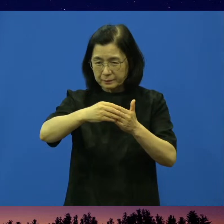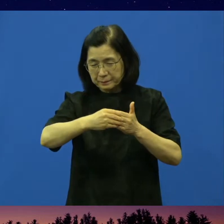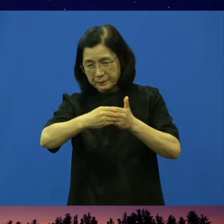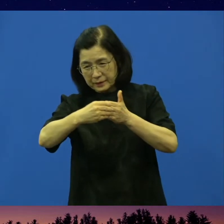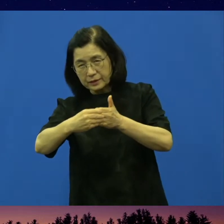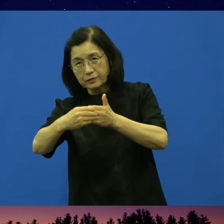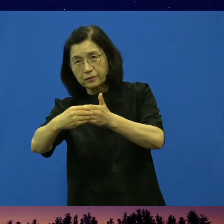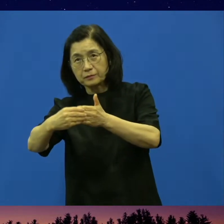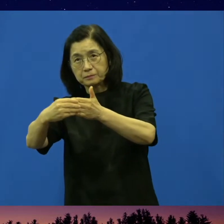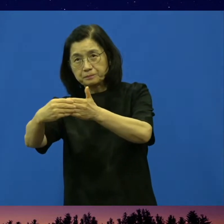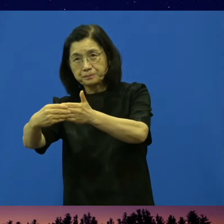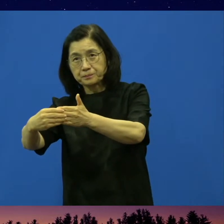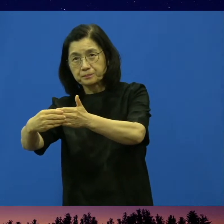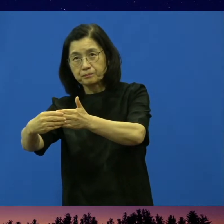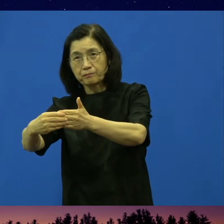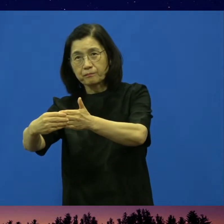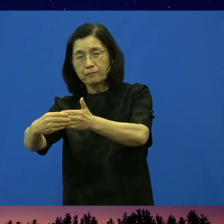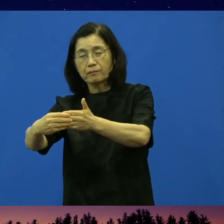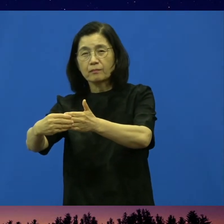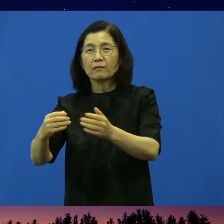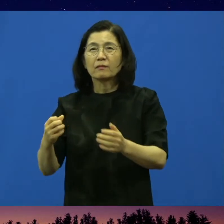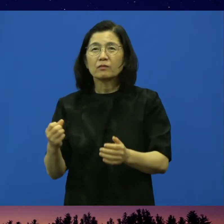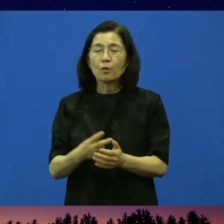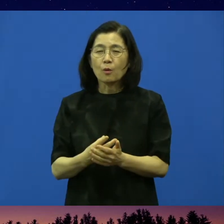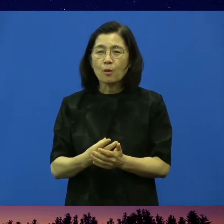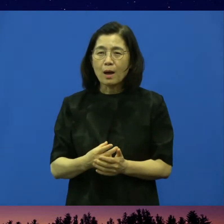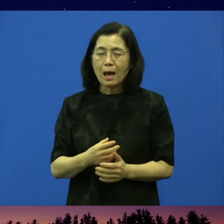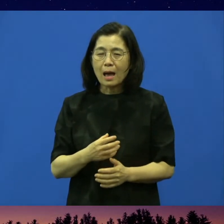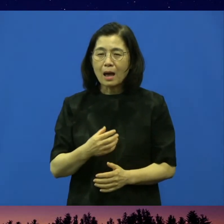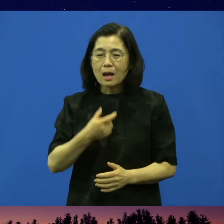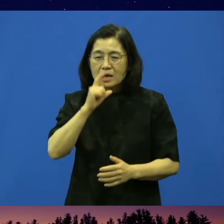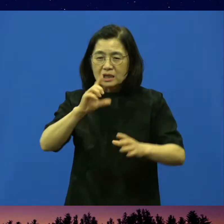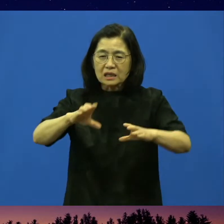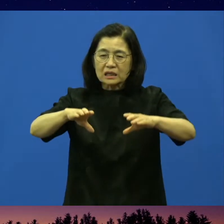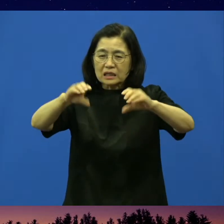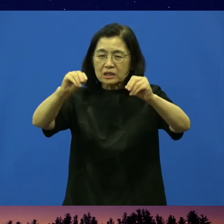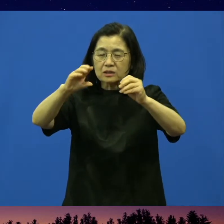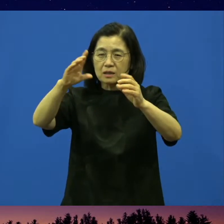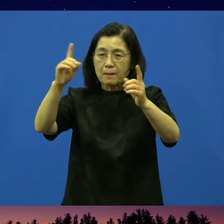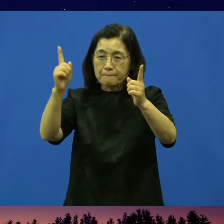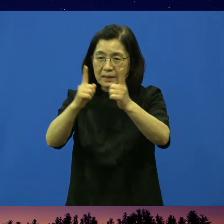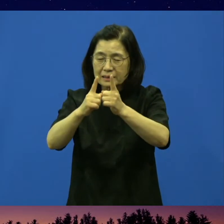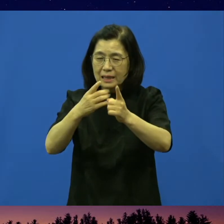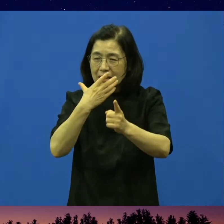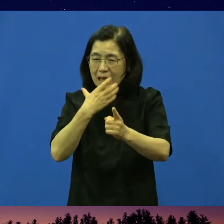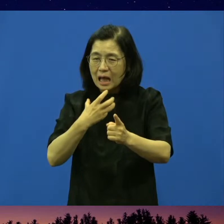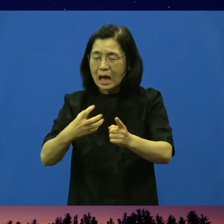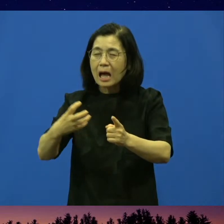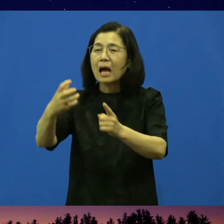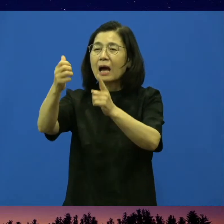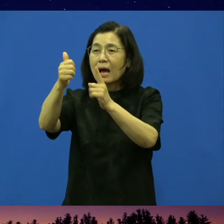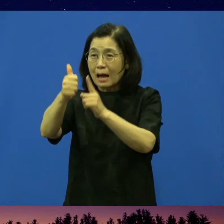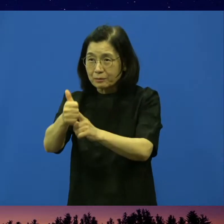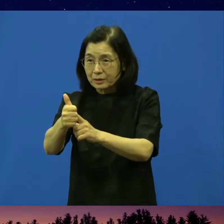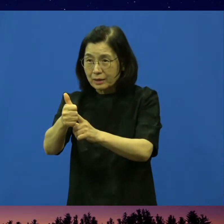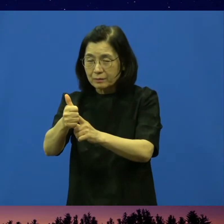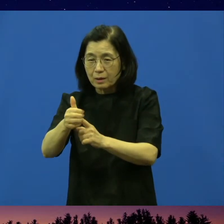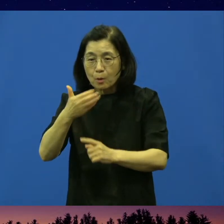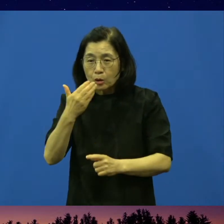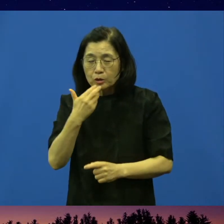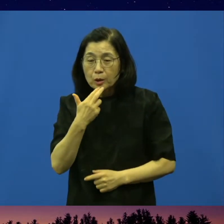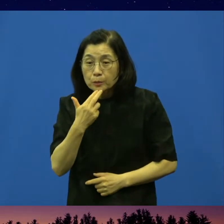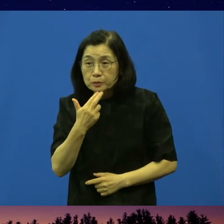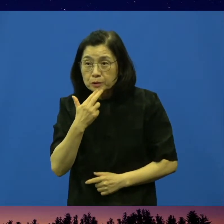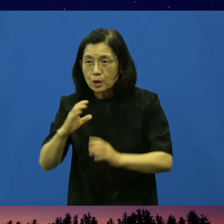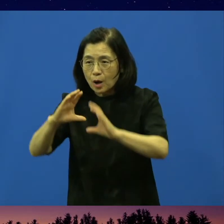가요? 아브라함도 애굽으로 가요. 이 애굽이 굉장히 중요한 거. 우리 인생에 끊임없이 찾아오는 유혹이